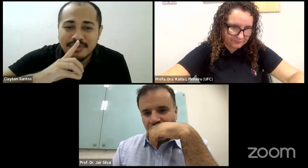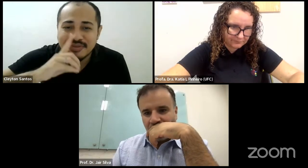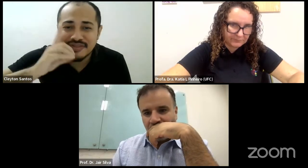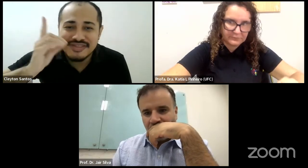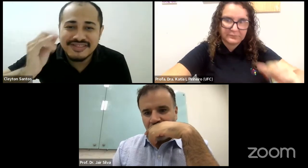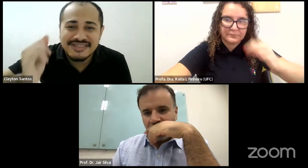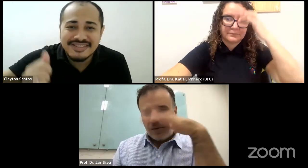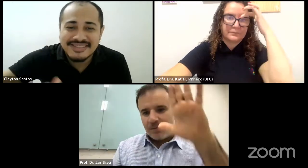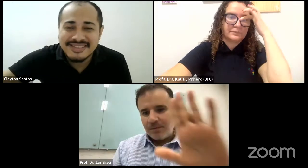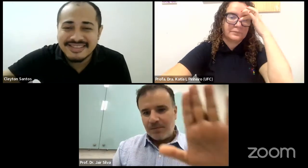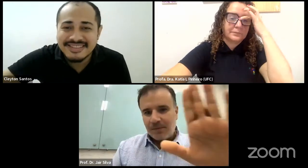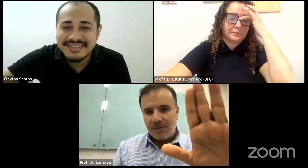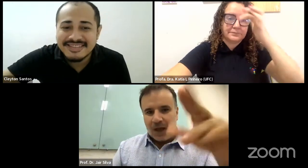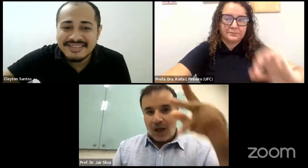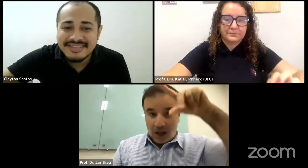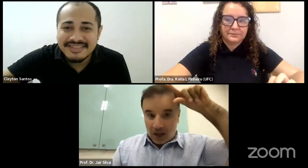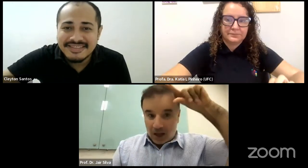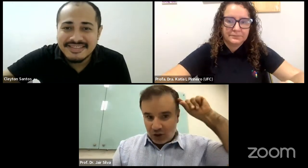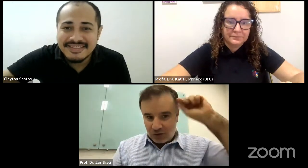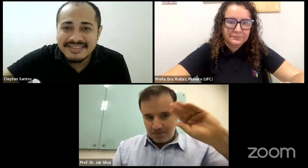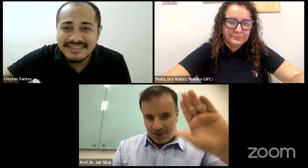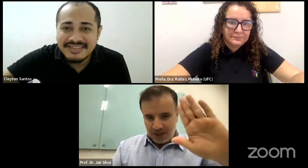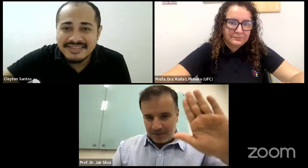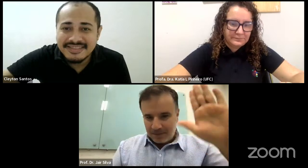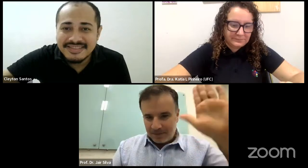Olá, bom dia a todos.